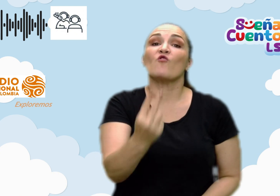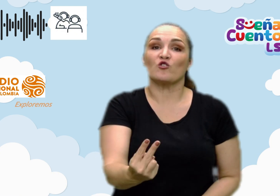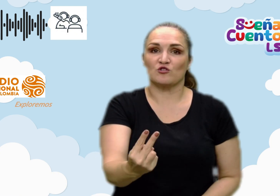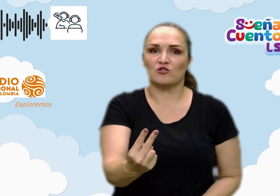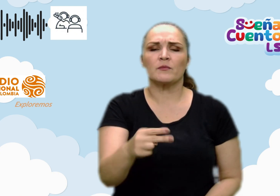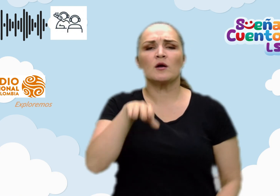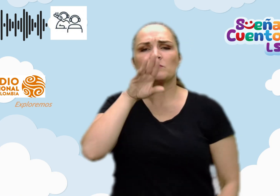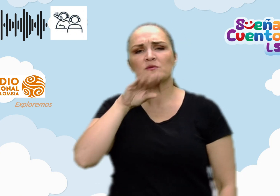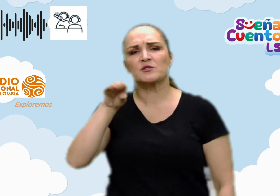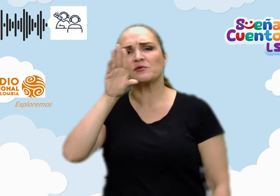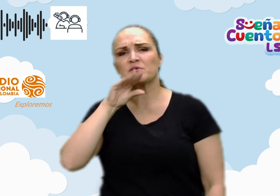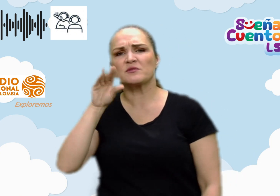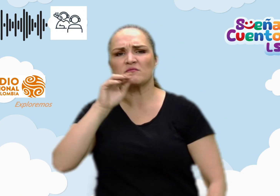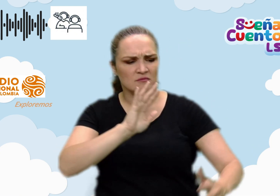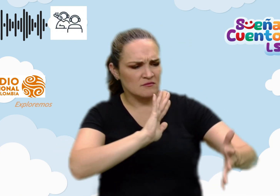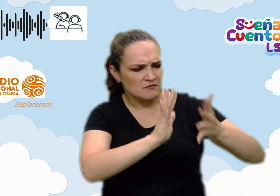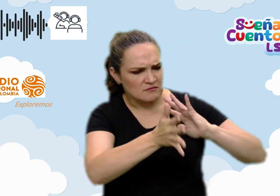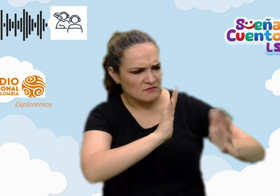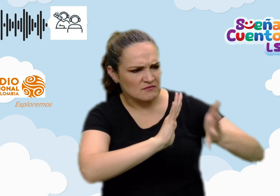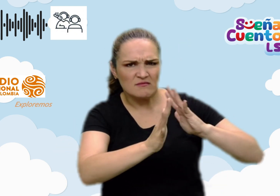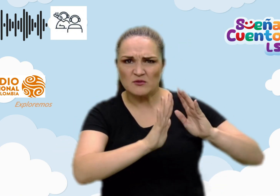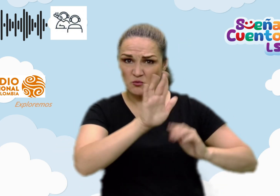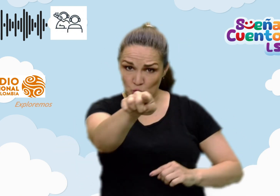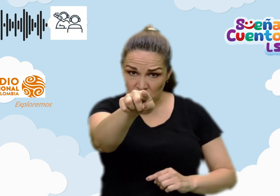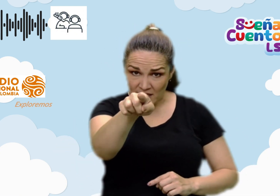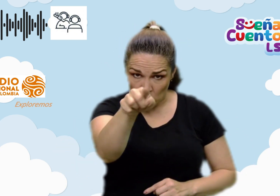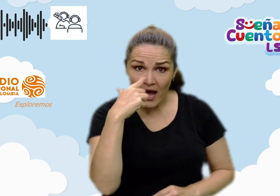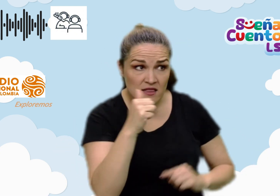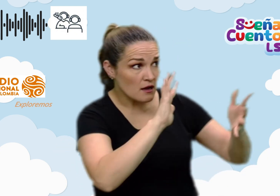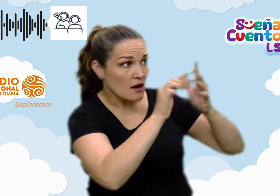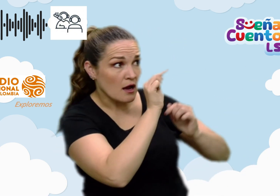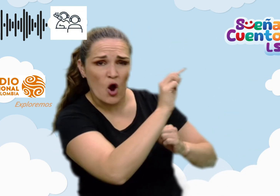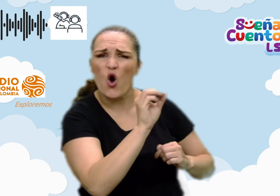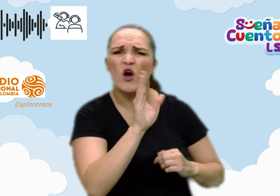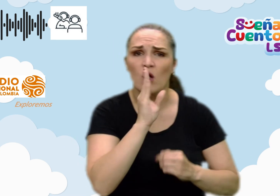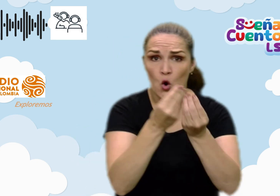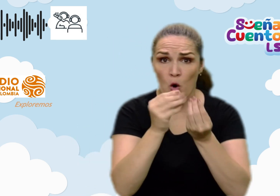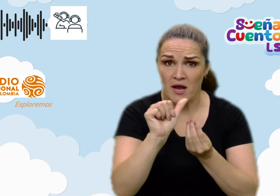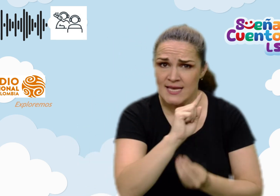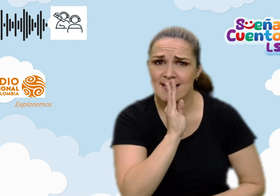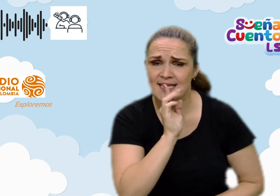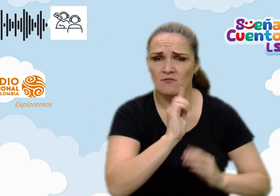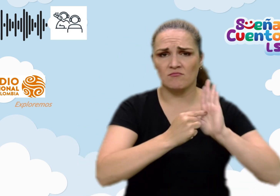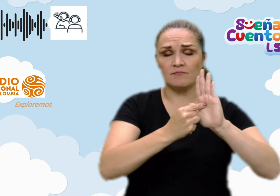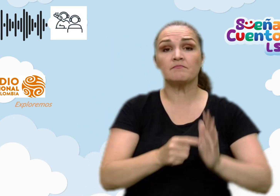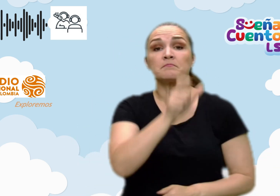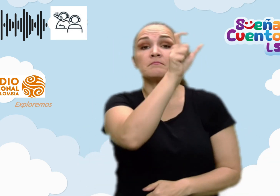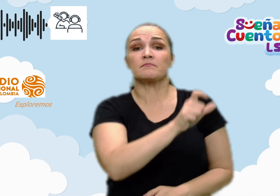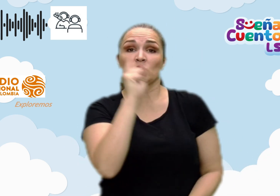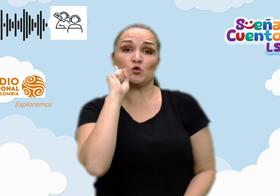como se escucha la voz del narrador, la que está haciendo las maniobras con lengua de señas. ¿Es usted, Andrea, o es alguna colega